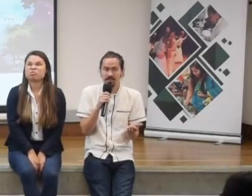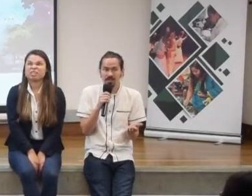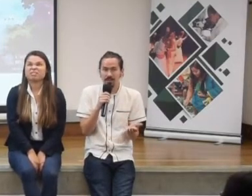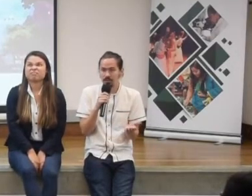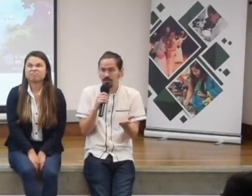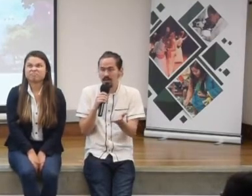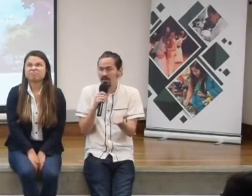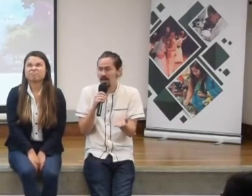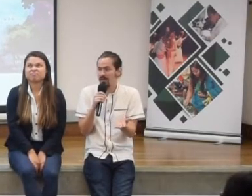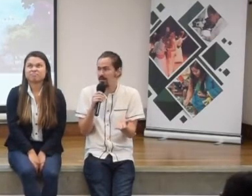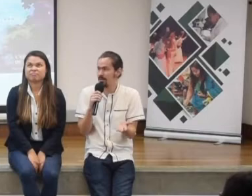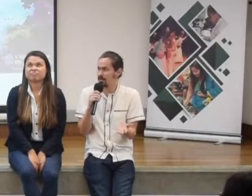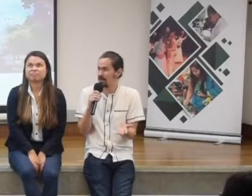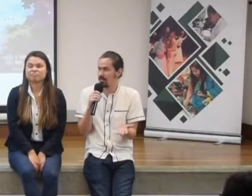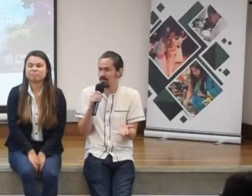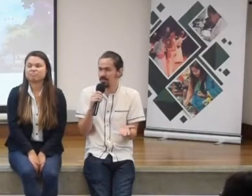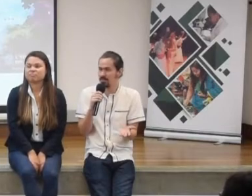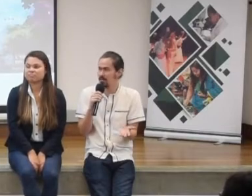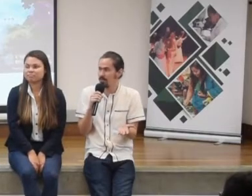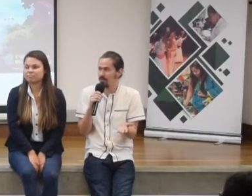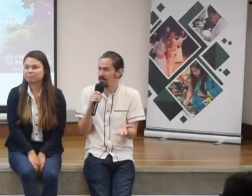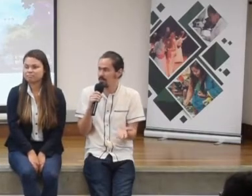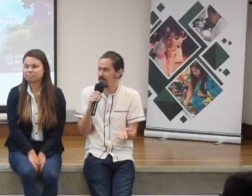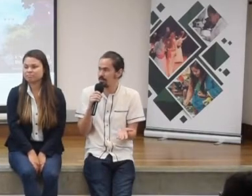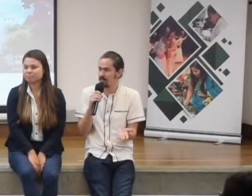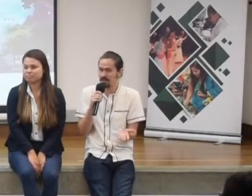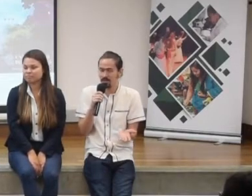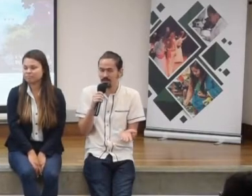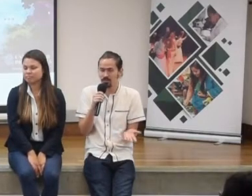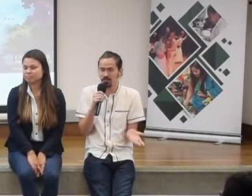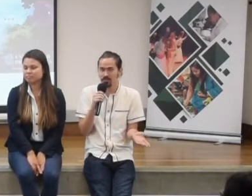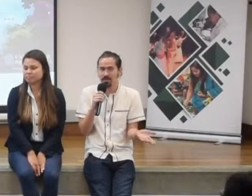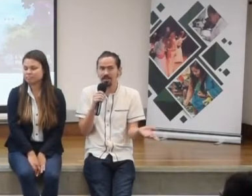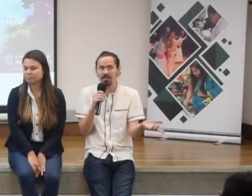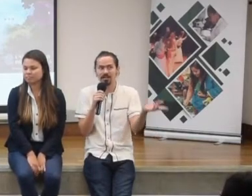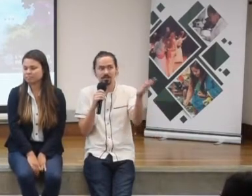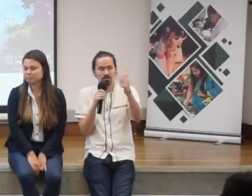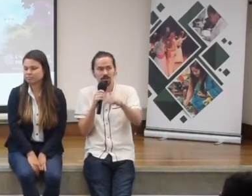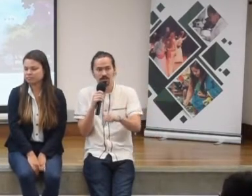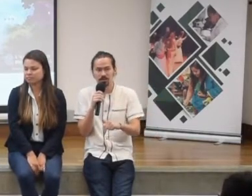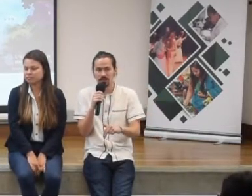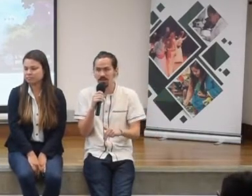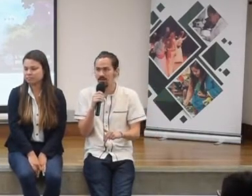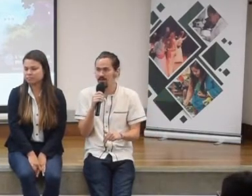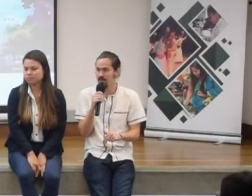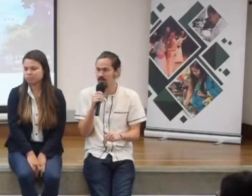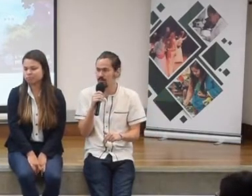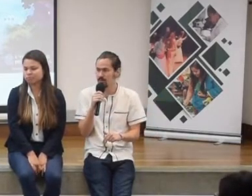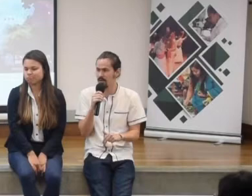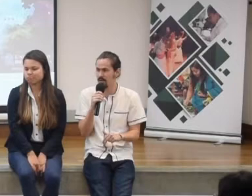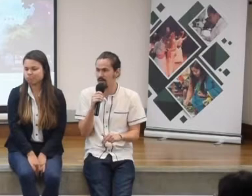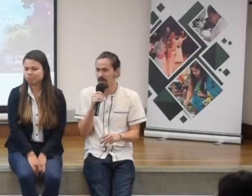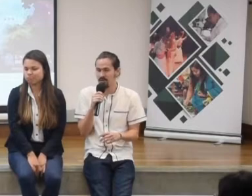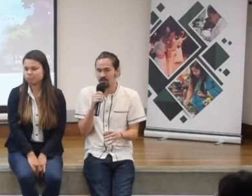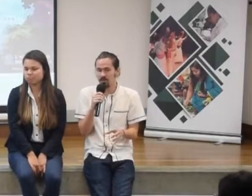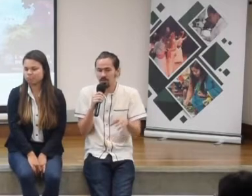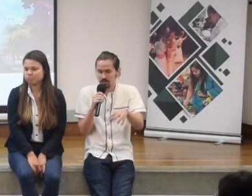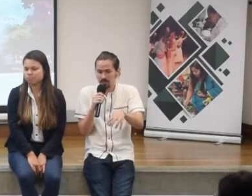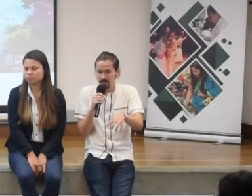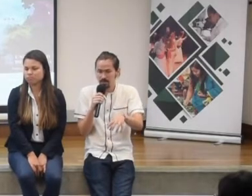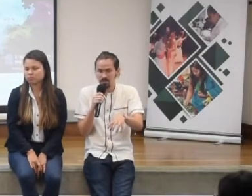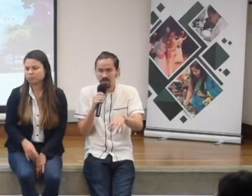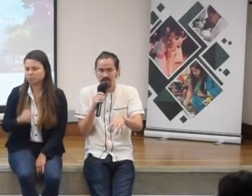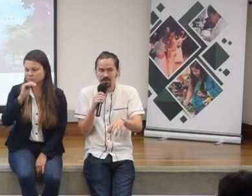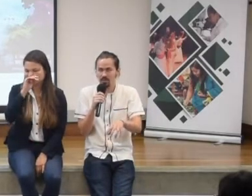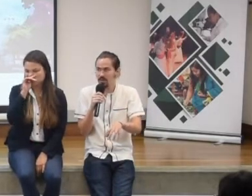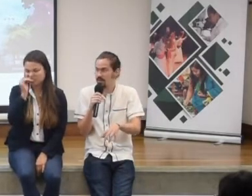personas que asistamos, porque aquí una persona capaz dice que puede proceder, se le presenta algo, entonces va a llegar descontextualizado a la segunda. De modo con los